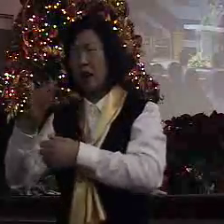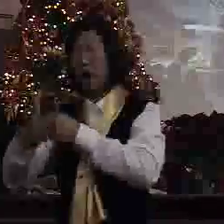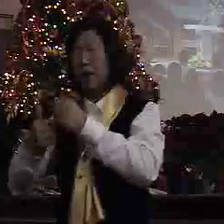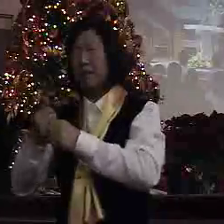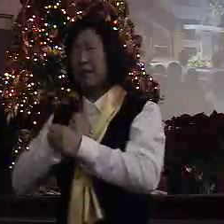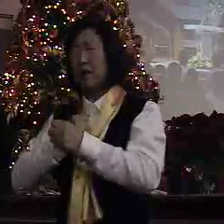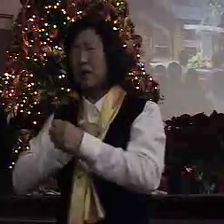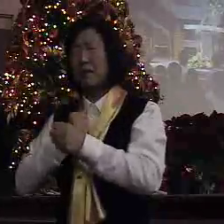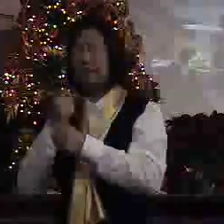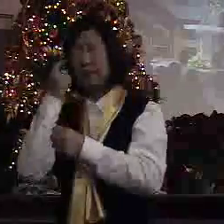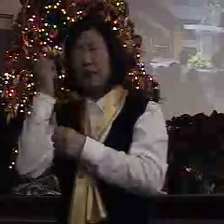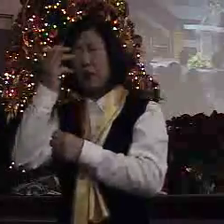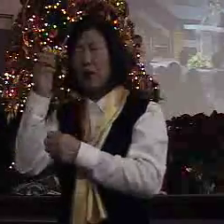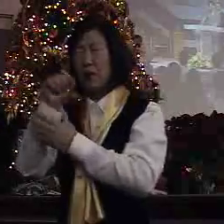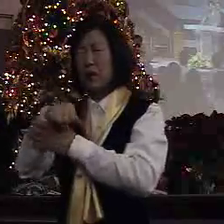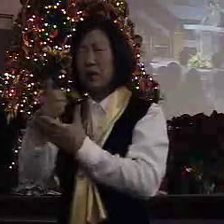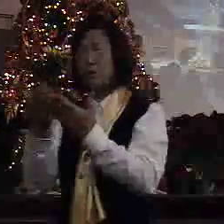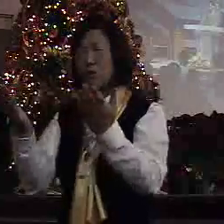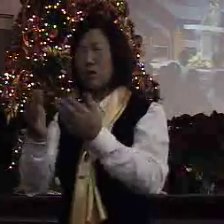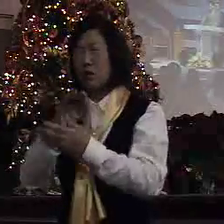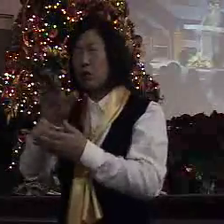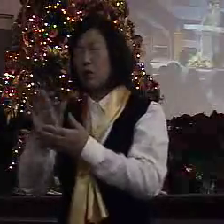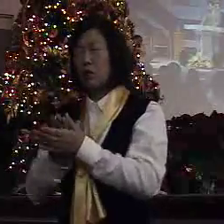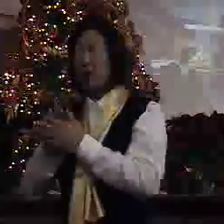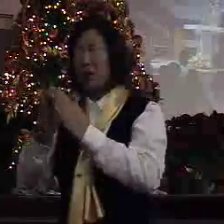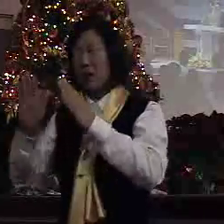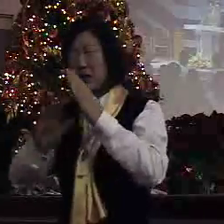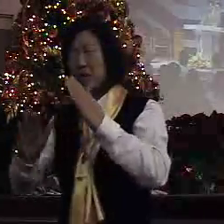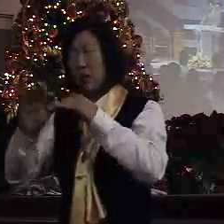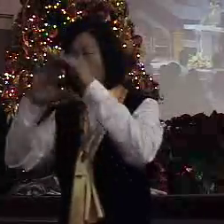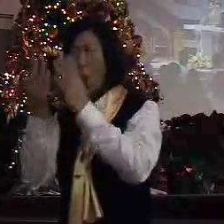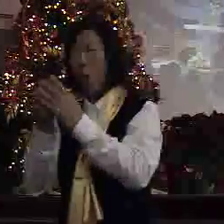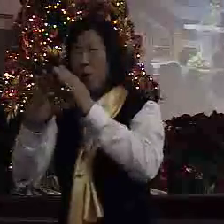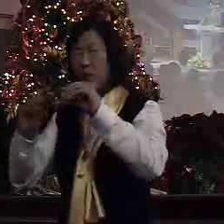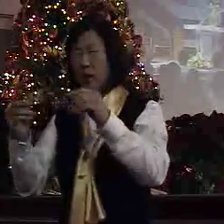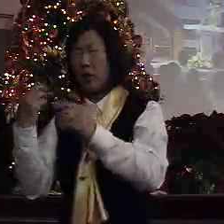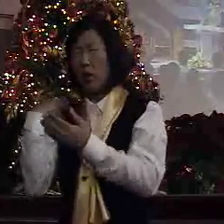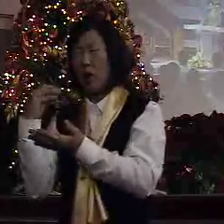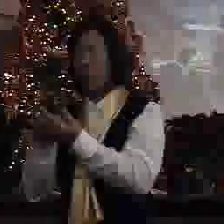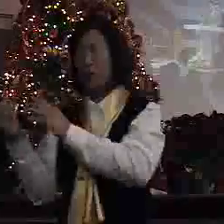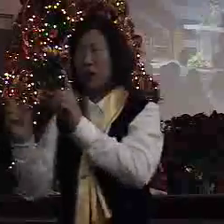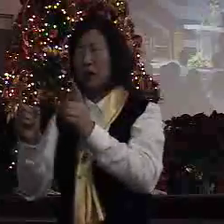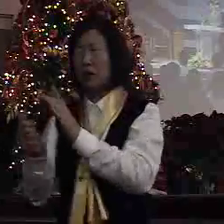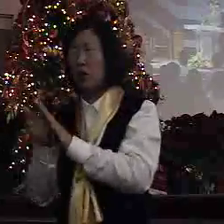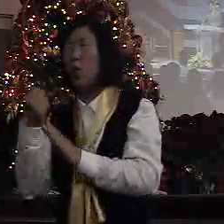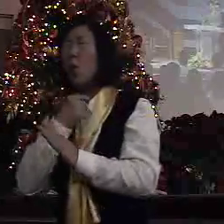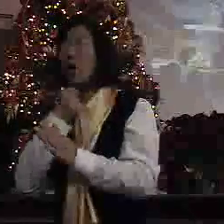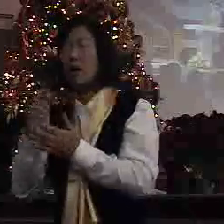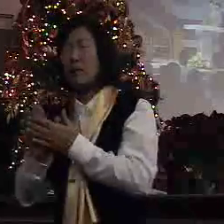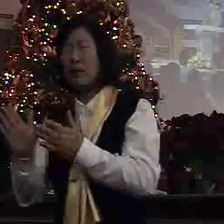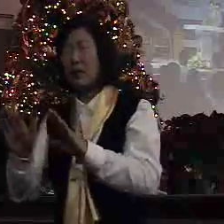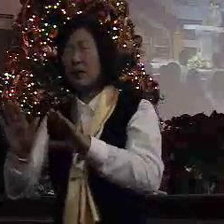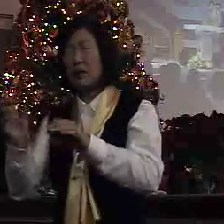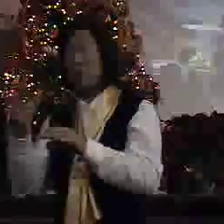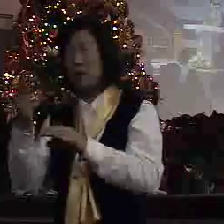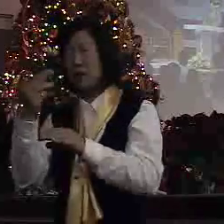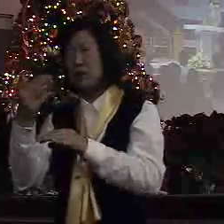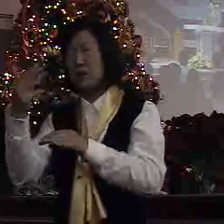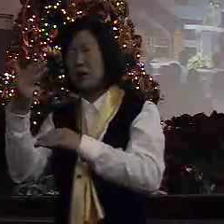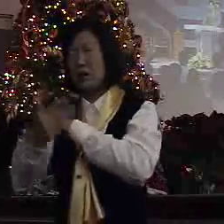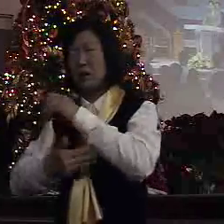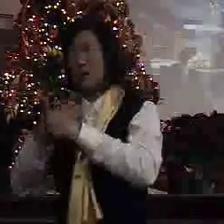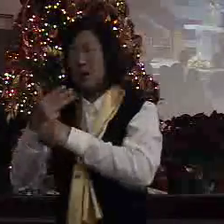영, 애통한 영을 허락하셔서 우리가 우리 가정이 온 땅이 회복해 되기를 소원합니다. 또한 2008년을